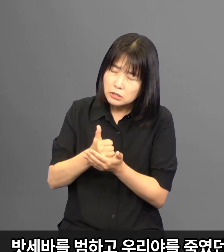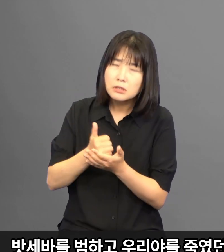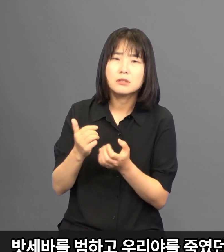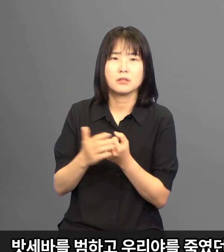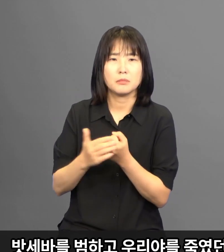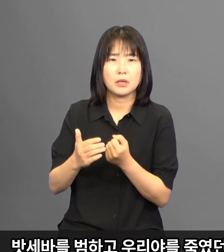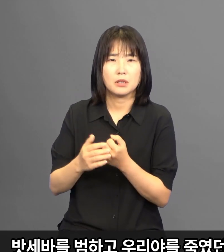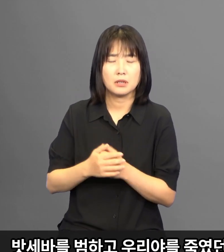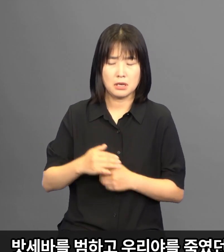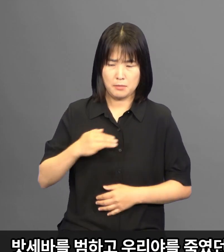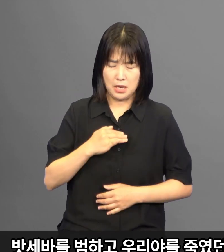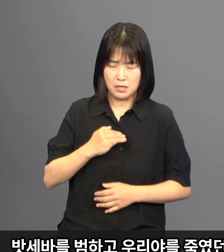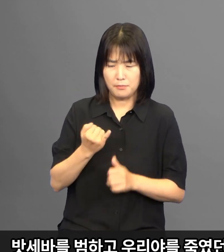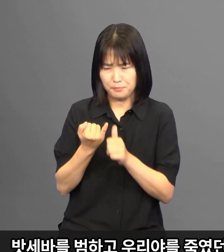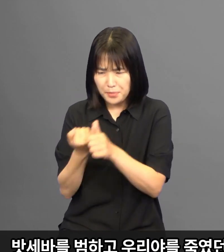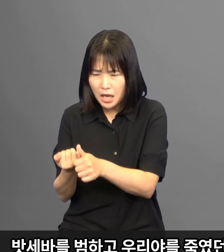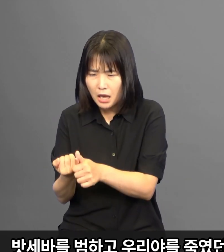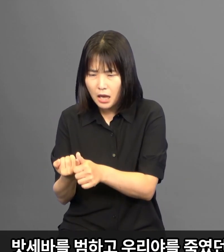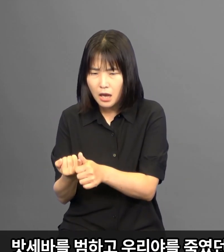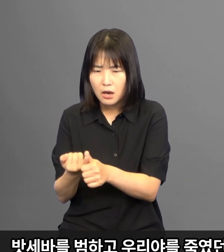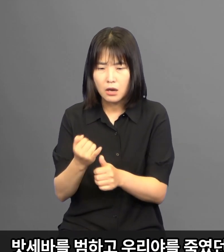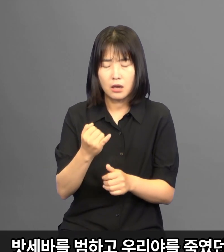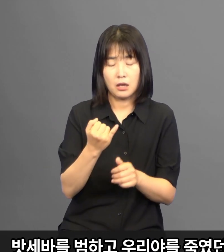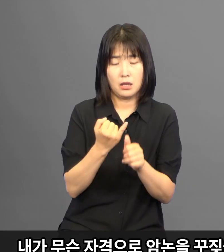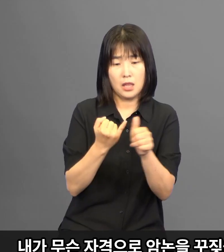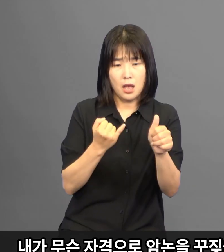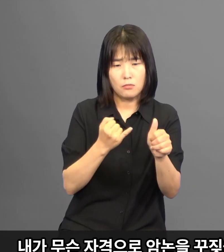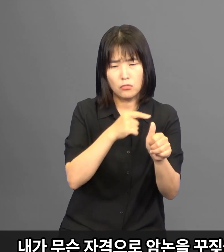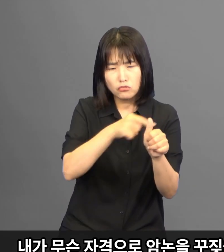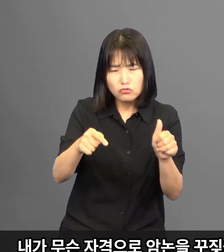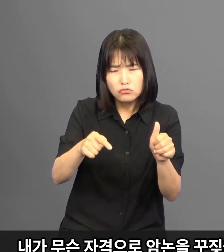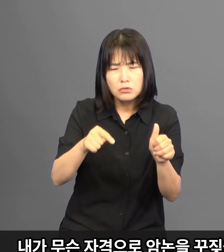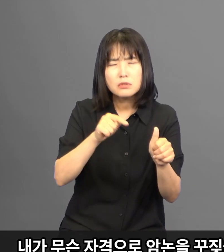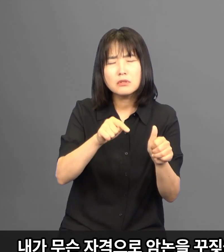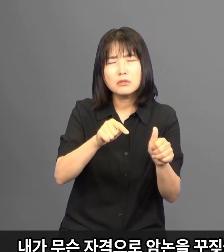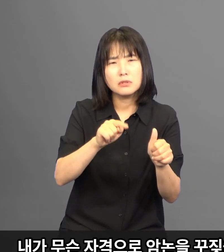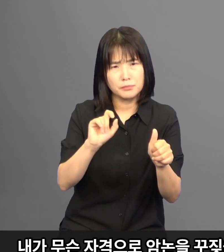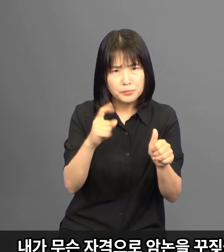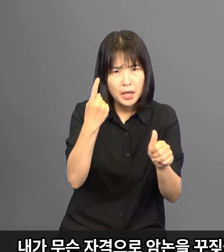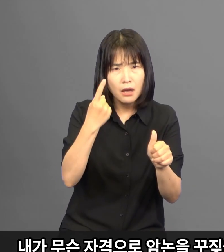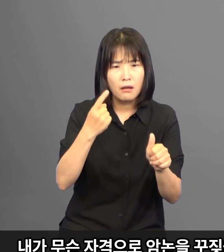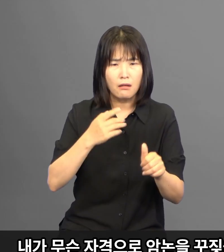바세바를 범하고 우리아를 죽였던 죄책감이 그의 손발을 묶어버린 거예요. 내가 무슨